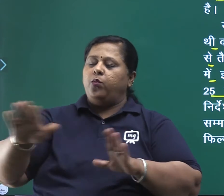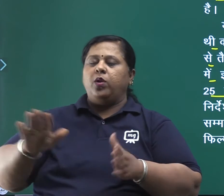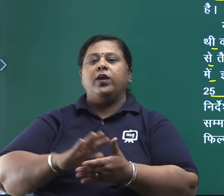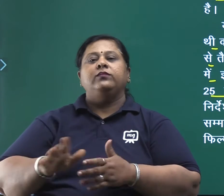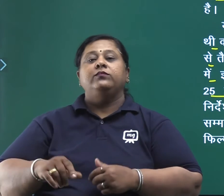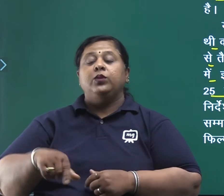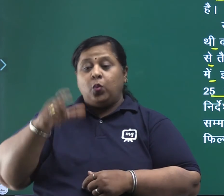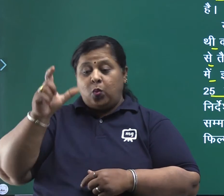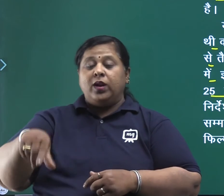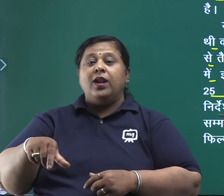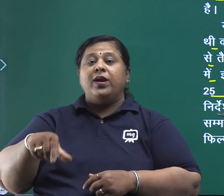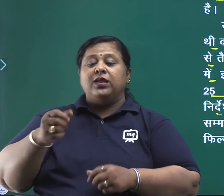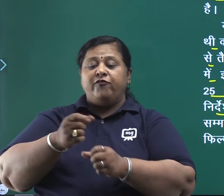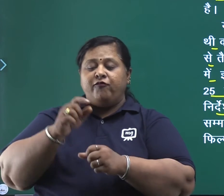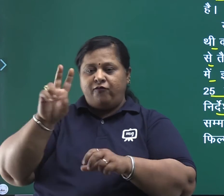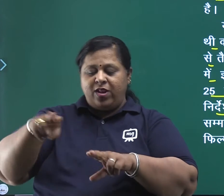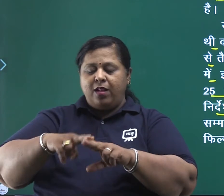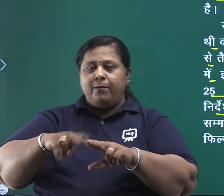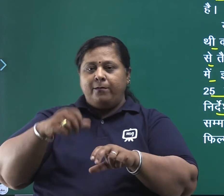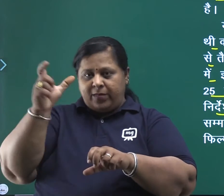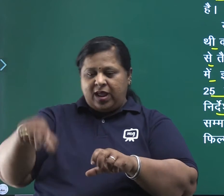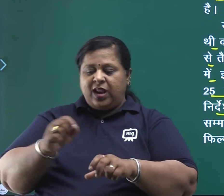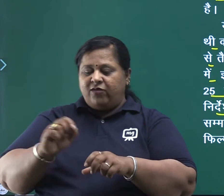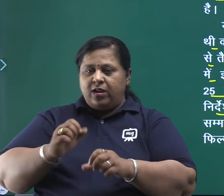तो निर्माता निर्देशक